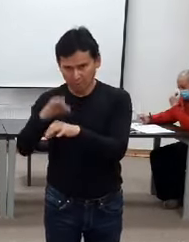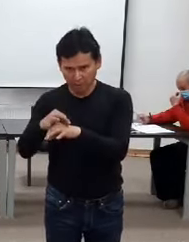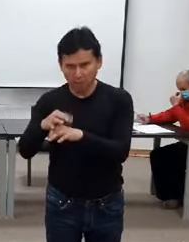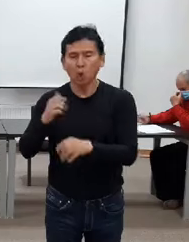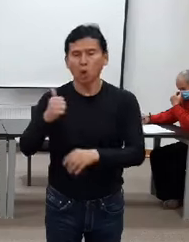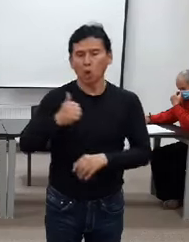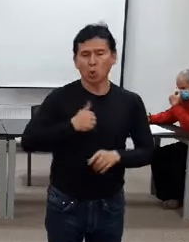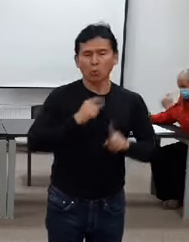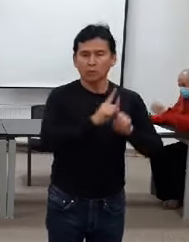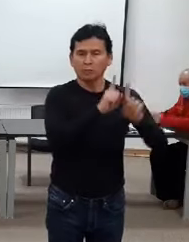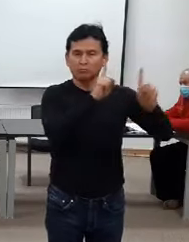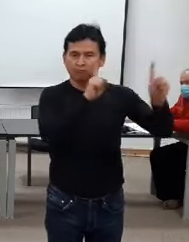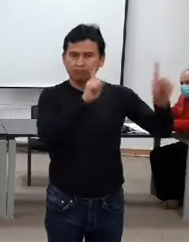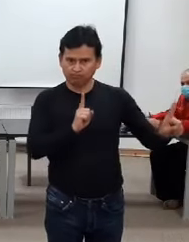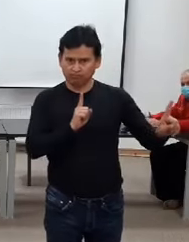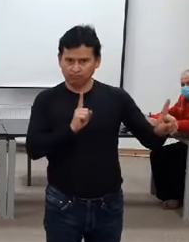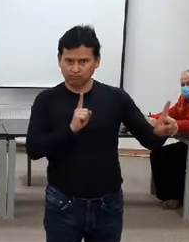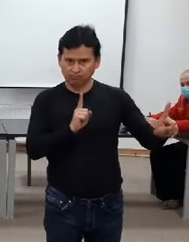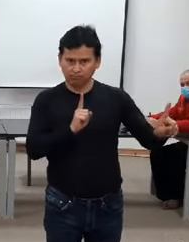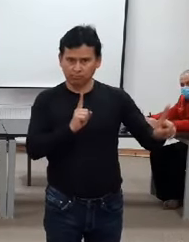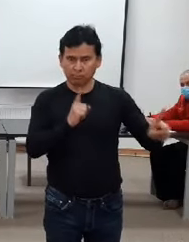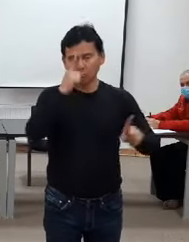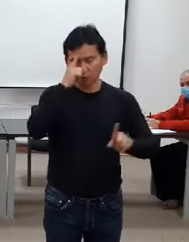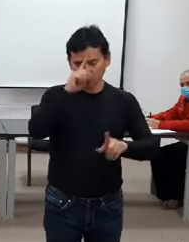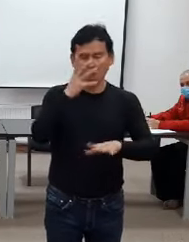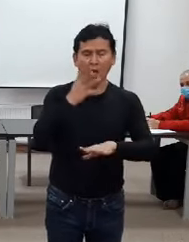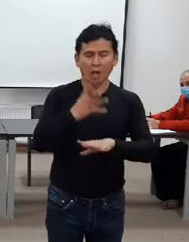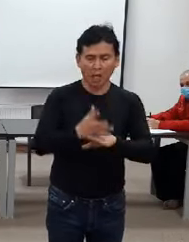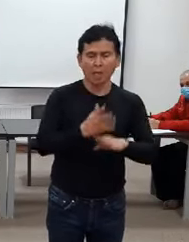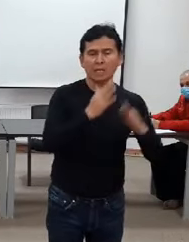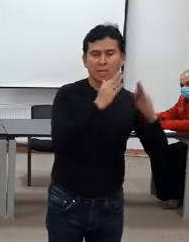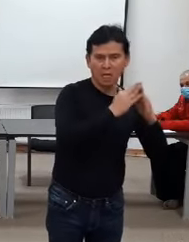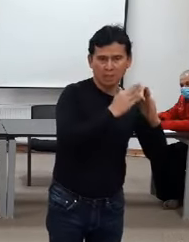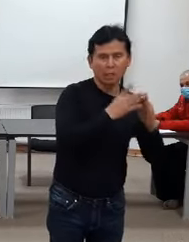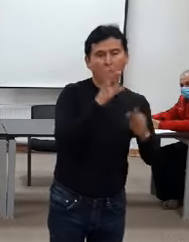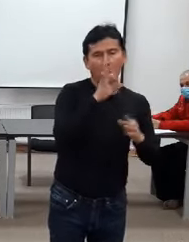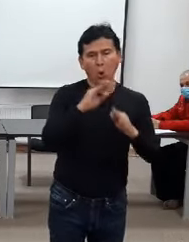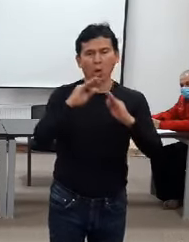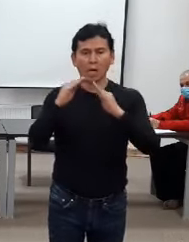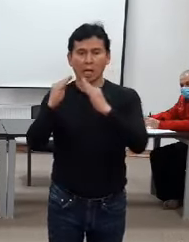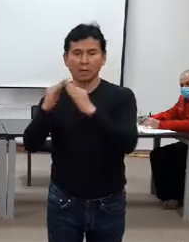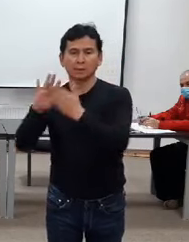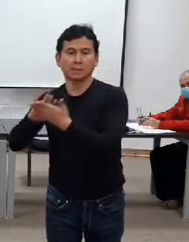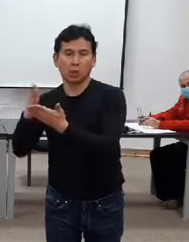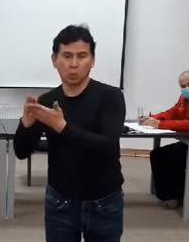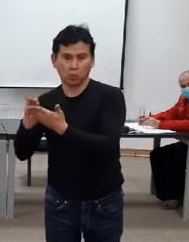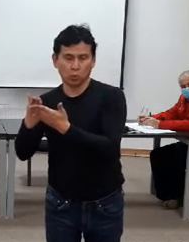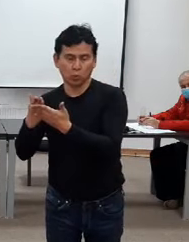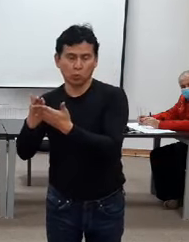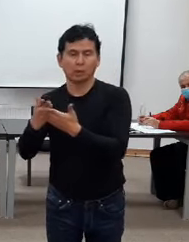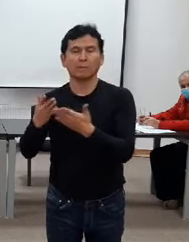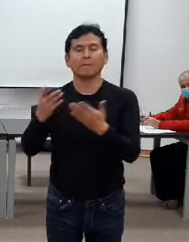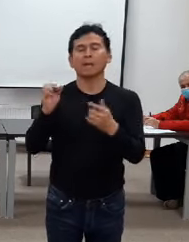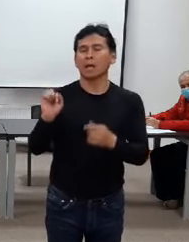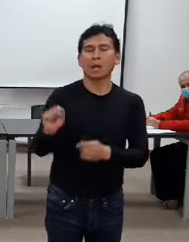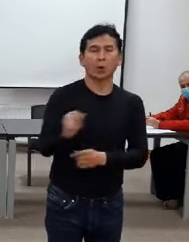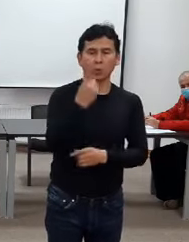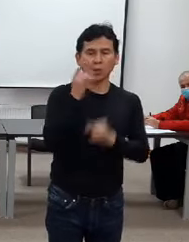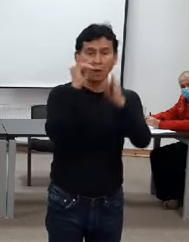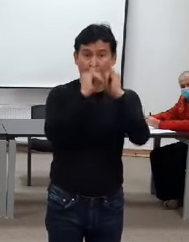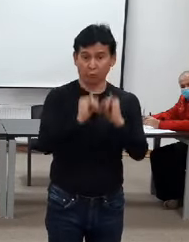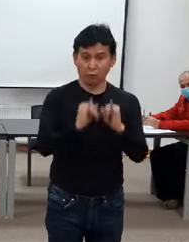cumplir con los aislamientos, para eso existen o ya sea en domicilio o en residencia sanitaria, y en el fondo es la única forma